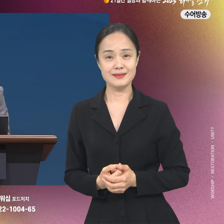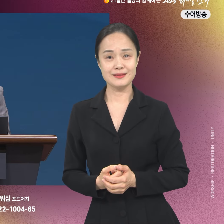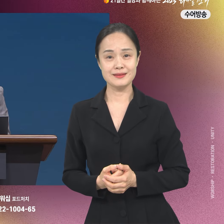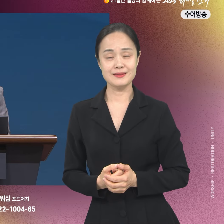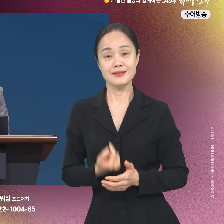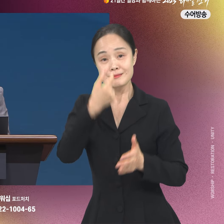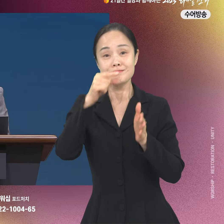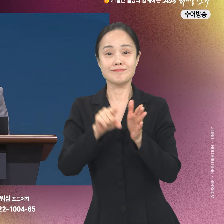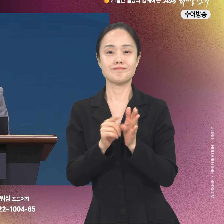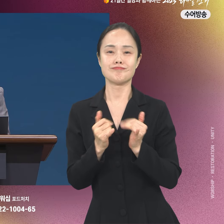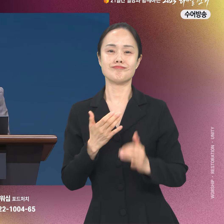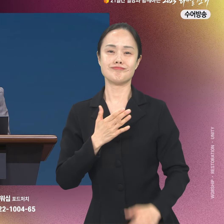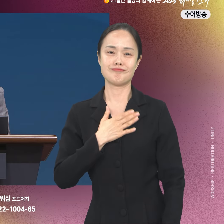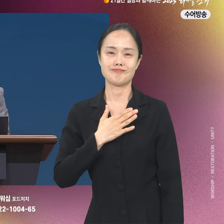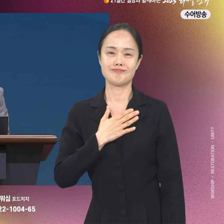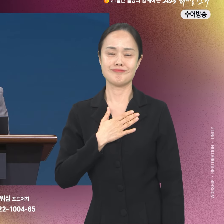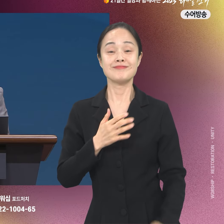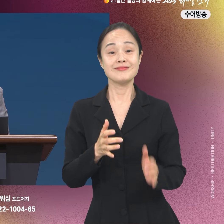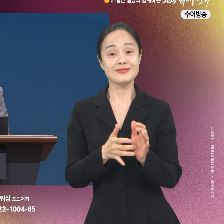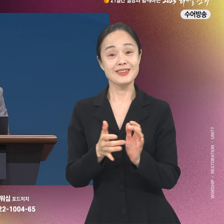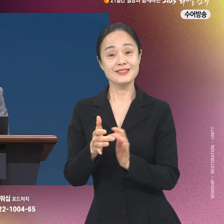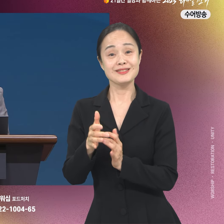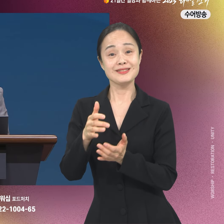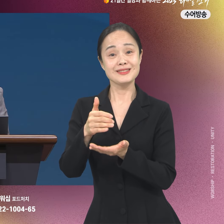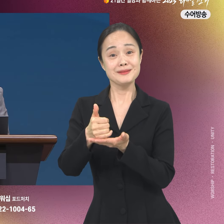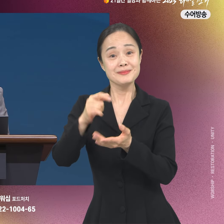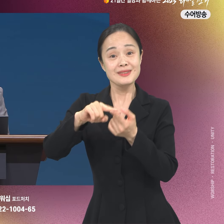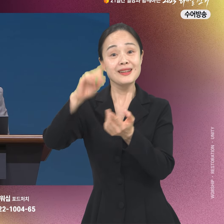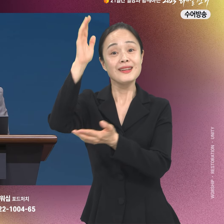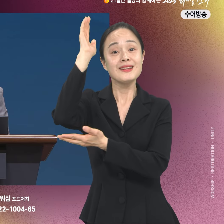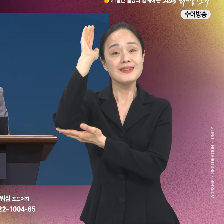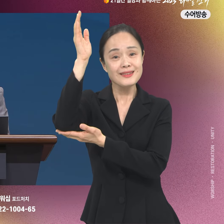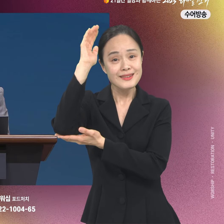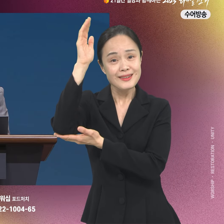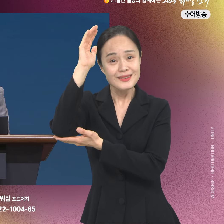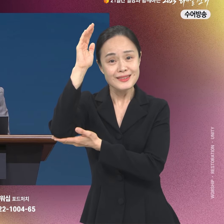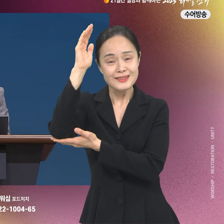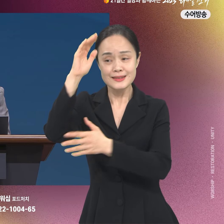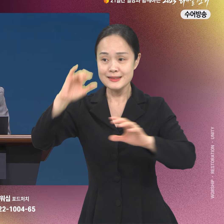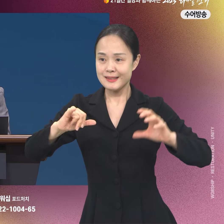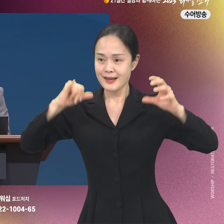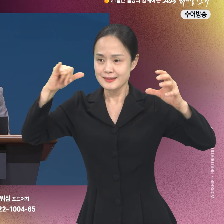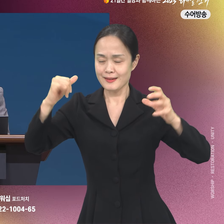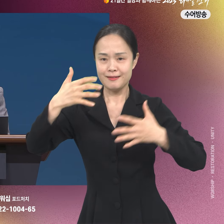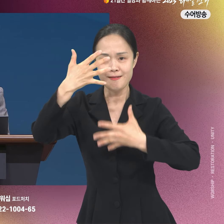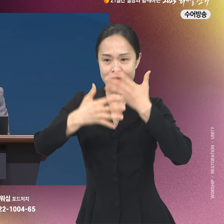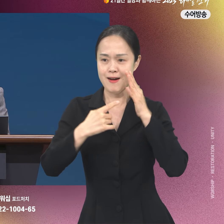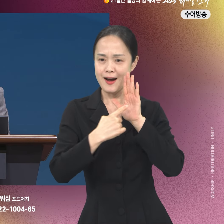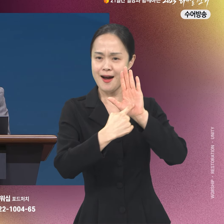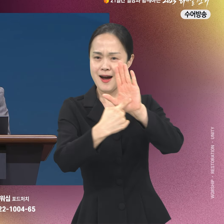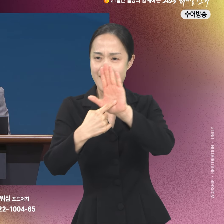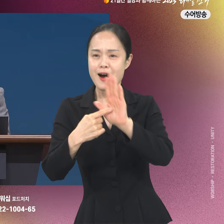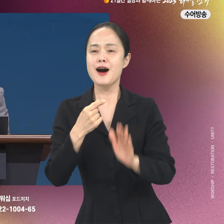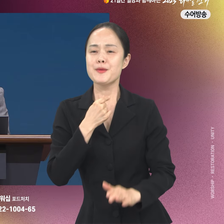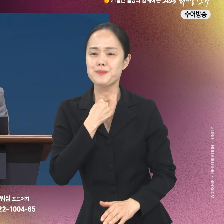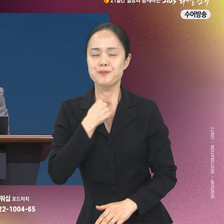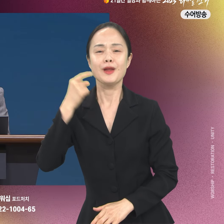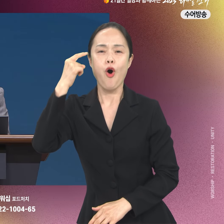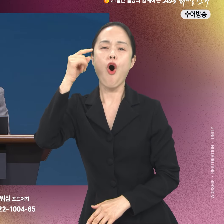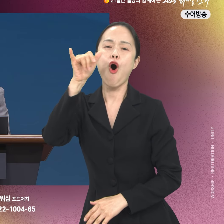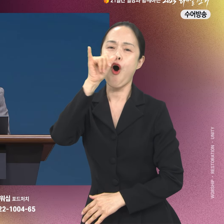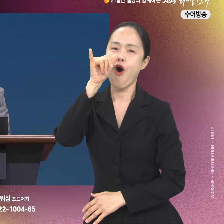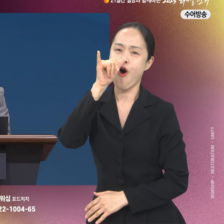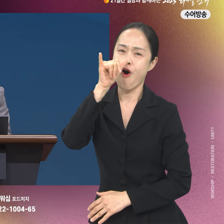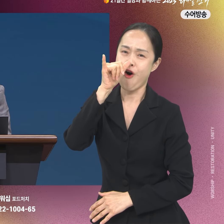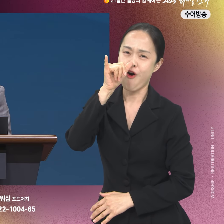크리스찬으로서 예수님 이야기를 세상에 알린다는 그 소명 의식이 있었기 때문에 시작 자체가 가능했을